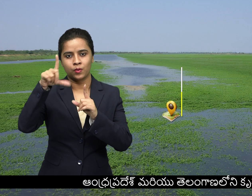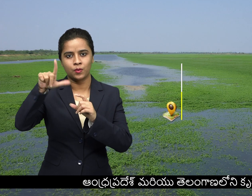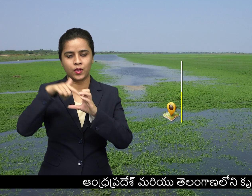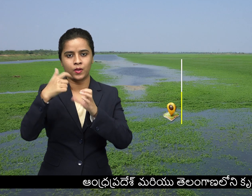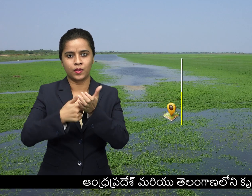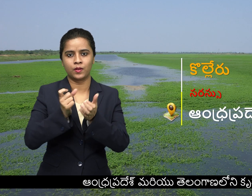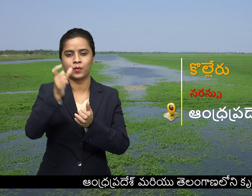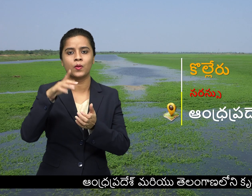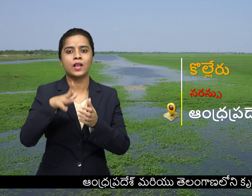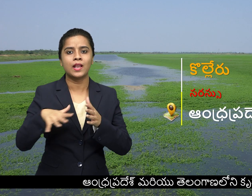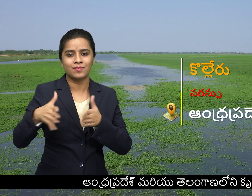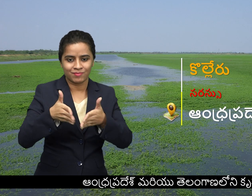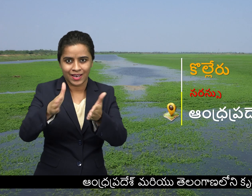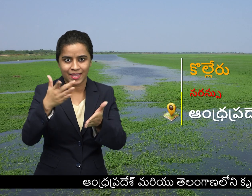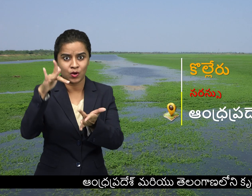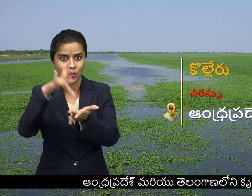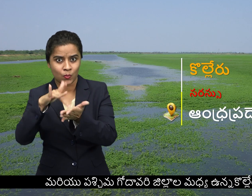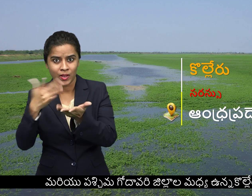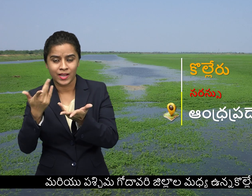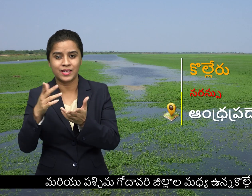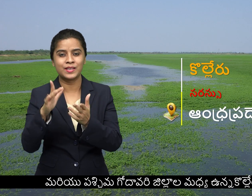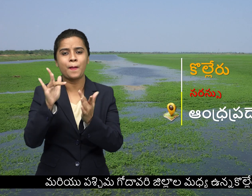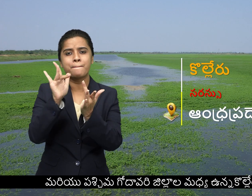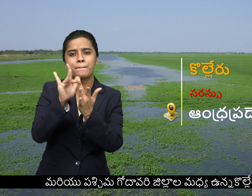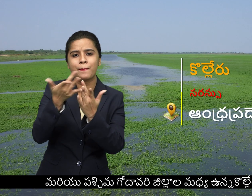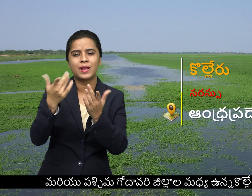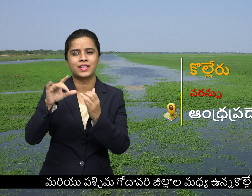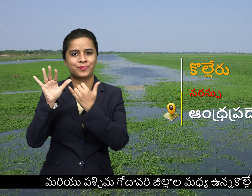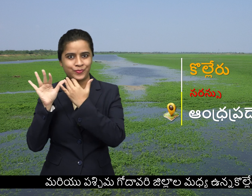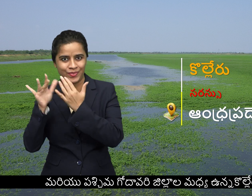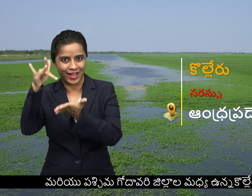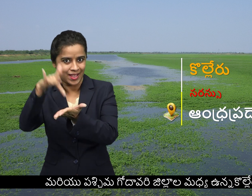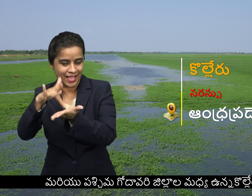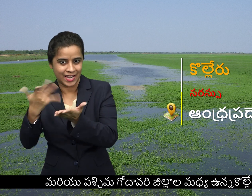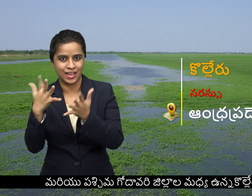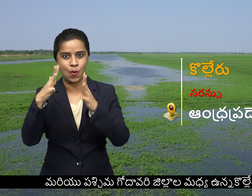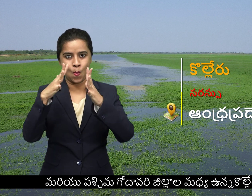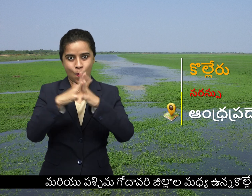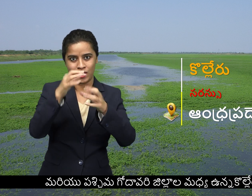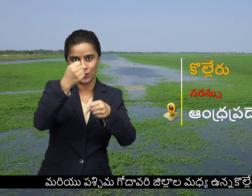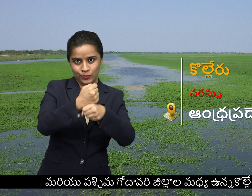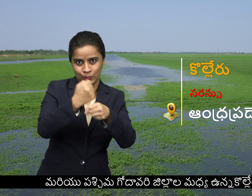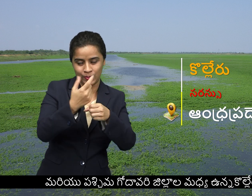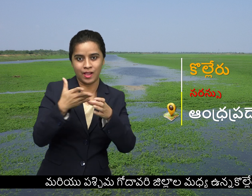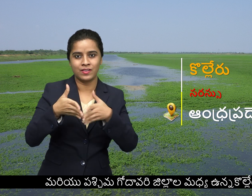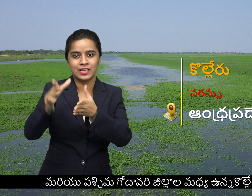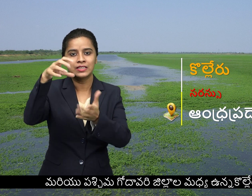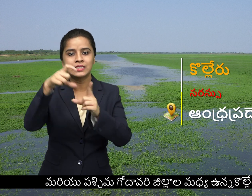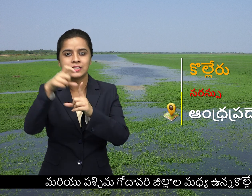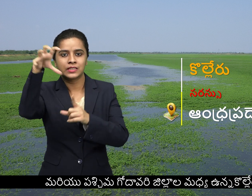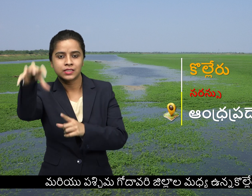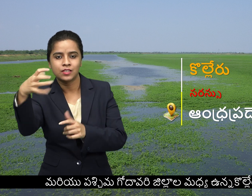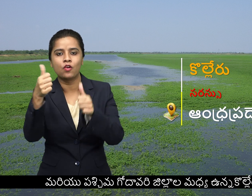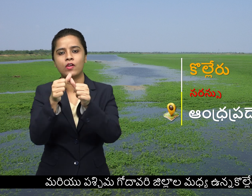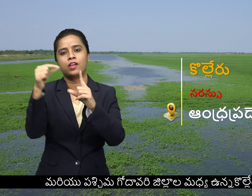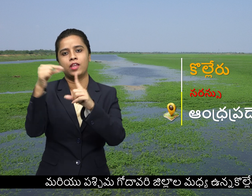ఆంధ్రప్రదేశ్ మరియు తెలంగాణలోని కృష్ణా మరియు పశ్చిమ గోదావరి జిల్లాల మధ్య ఉన్న కొల్లేరు సరస్సు.